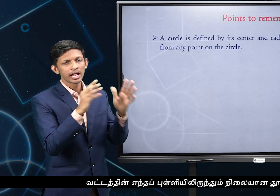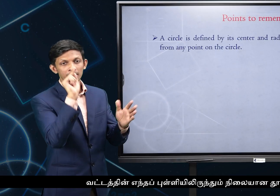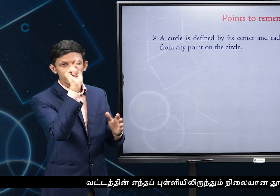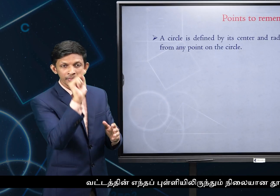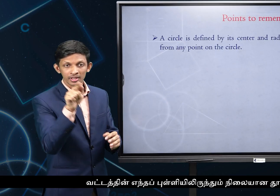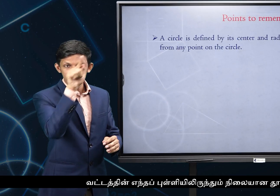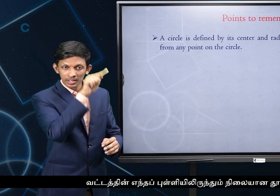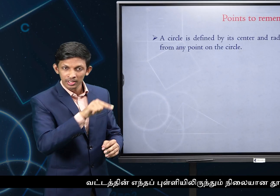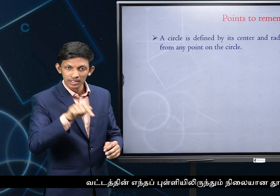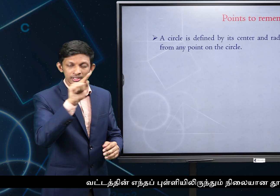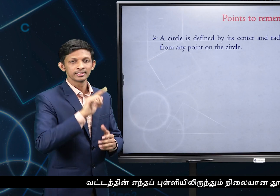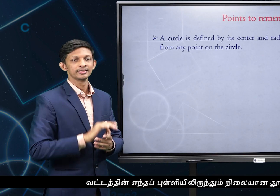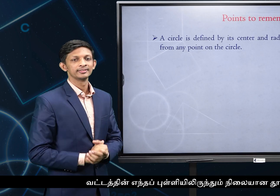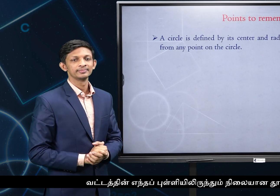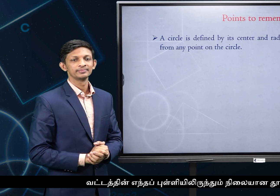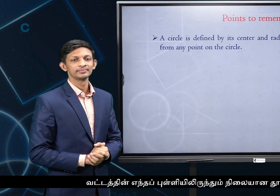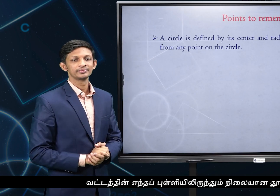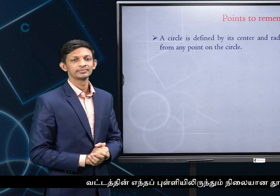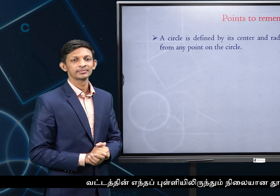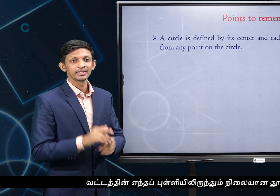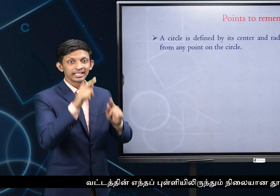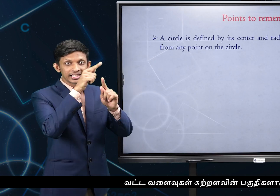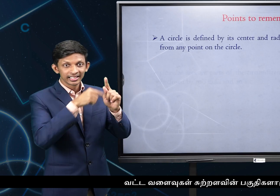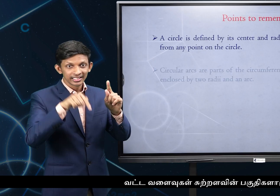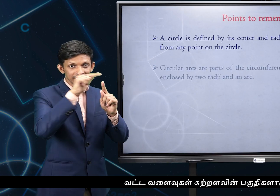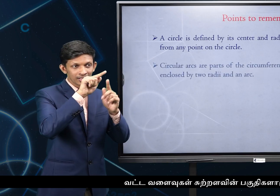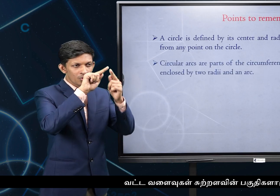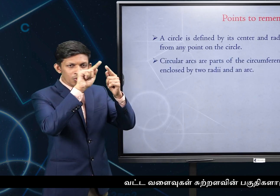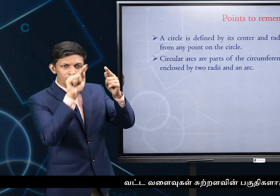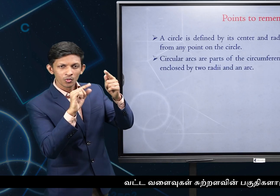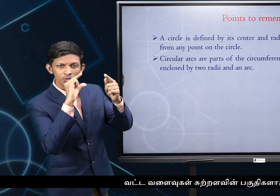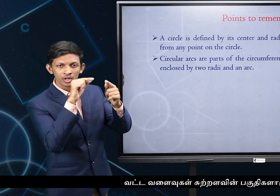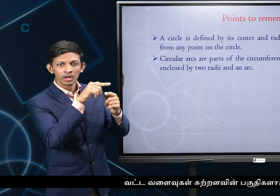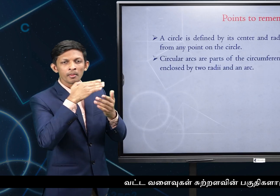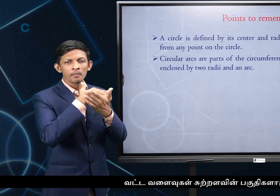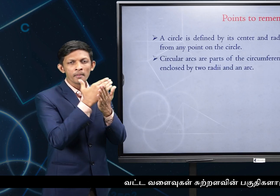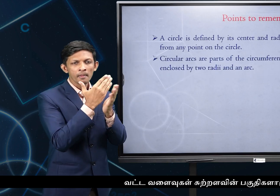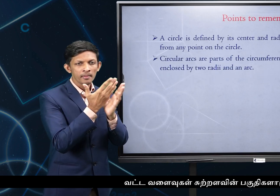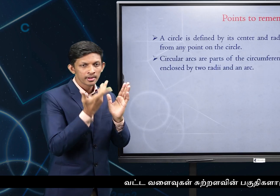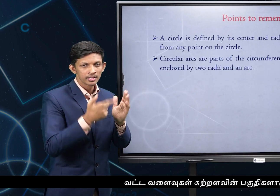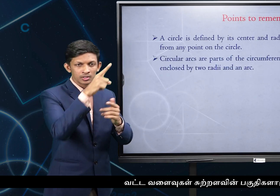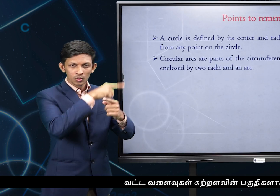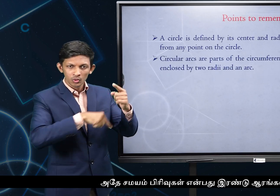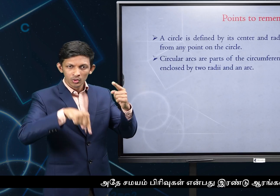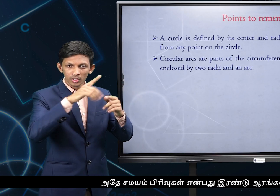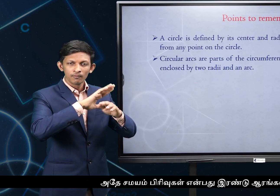எந்த புள்ளியில் இருந்தும் நிலையான தூரம் இருக்கும். வட்ட வளைவுகள் சுற்றளவின் பகுதிகளாகும். அதே